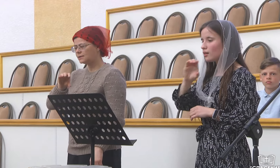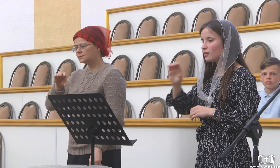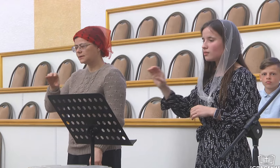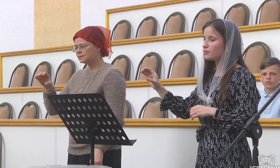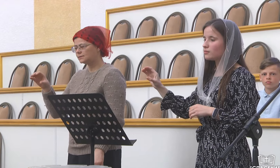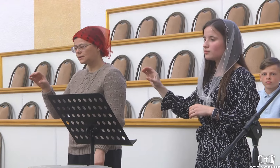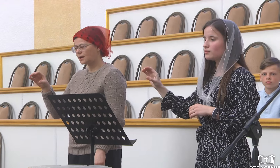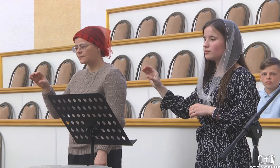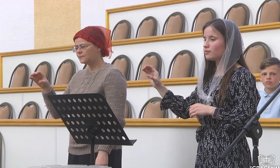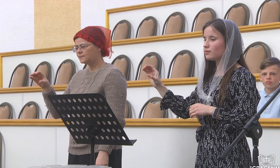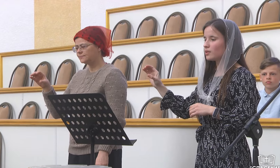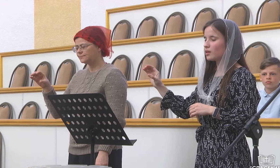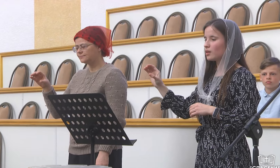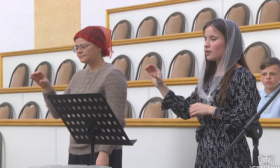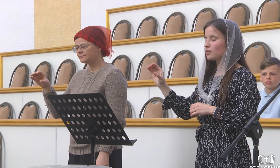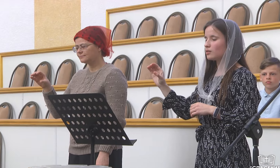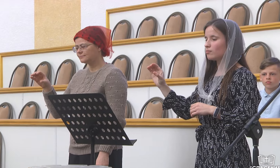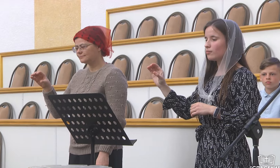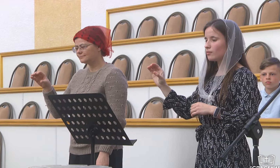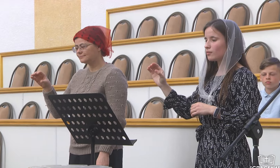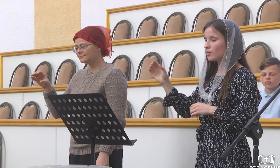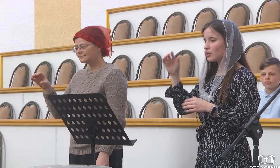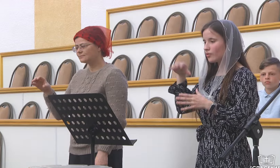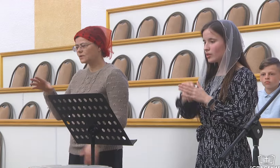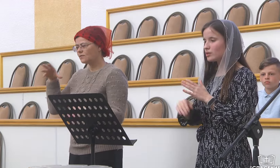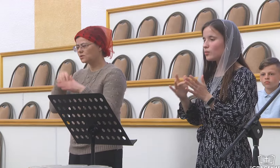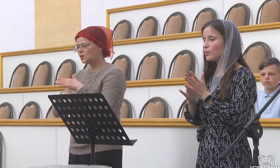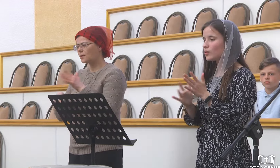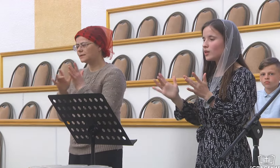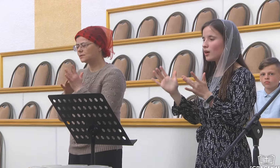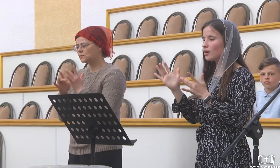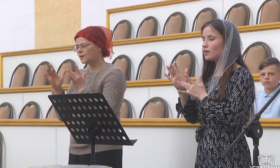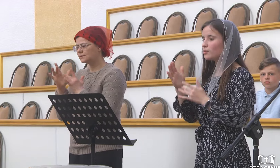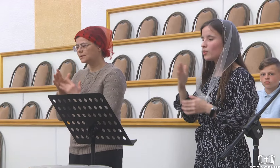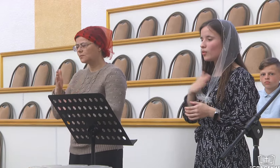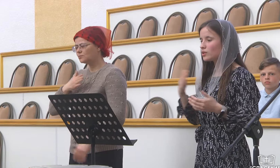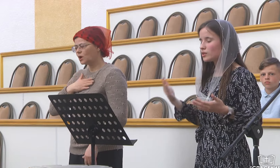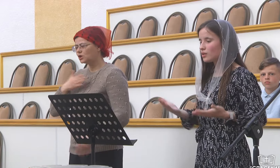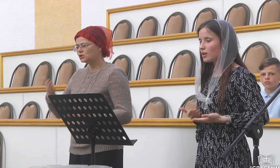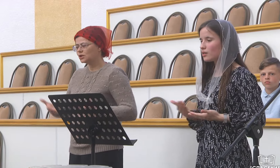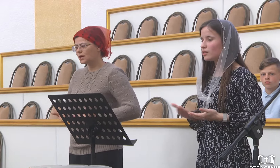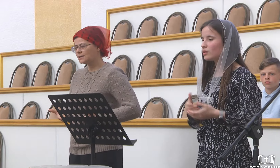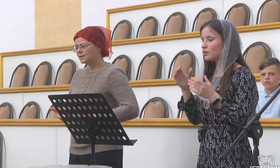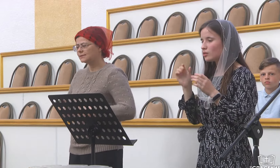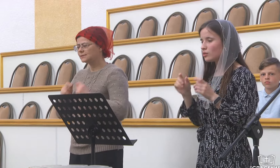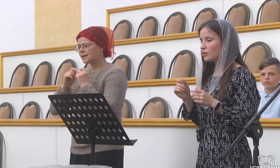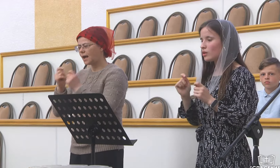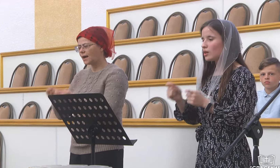крест. Во Христе мне жизни дар явил,